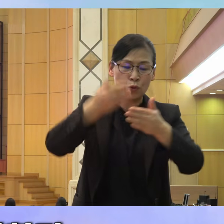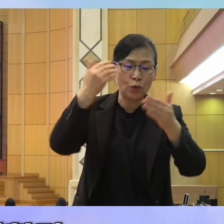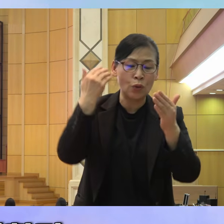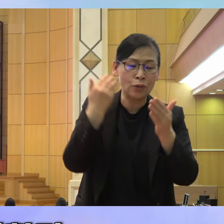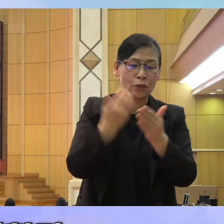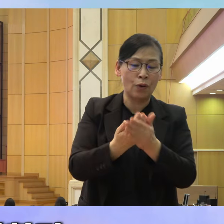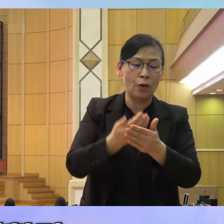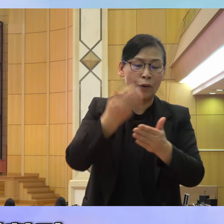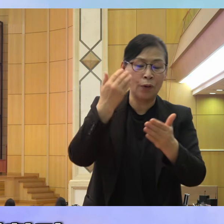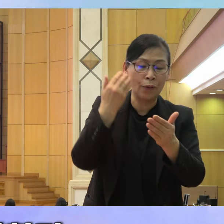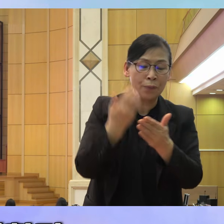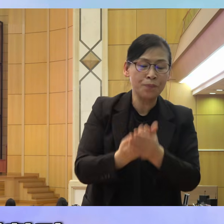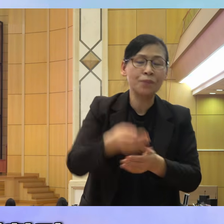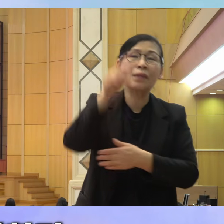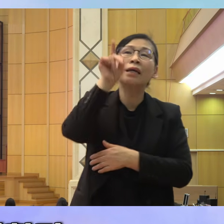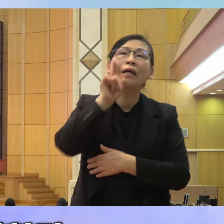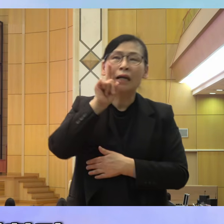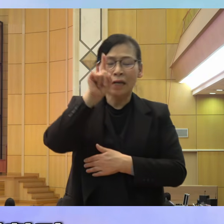잡아주소서.